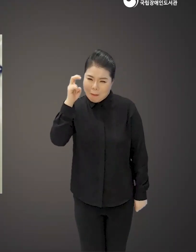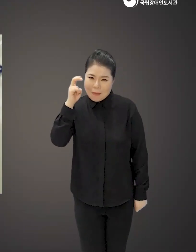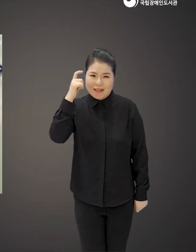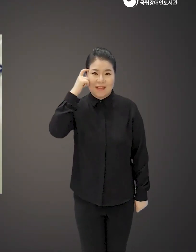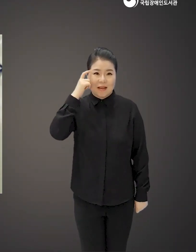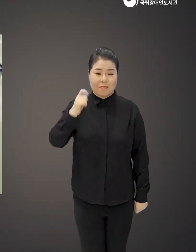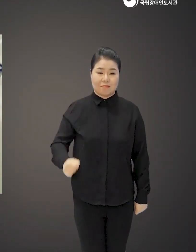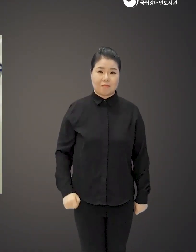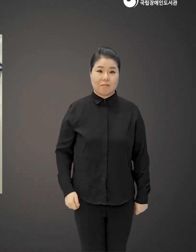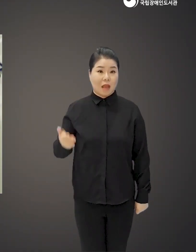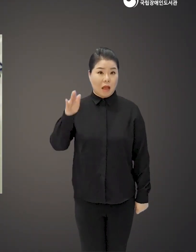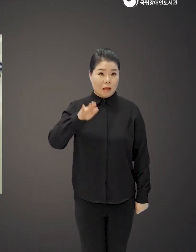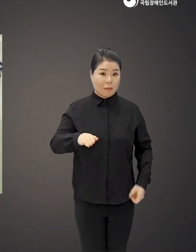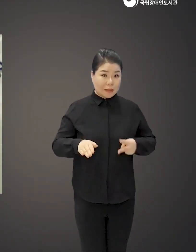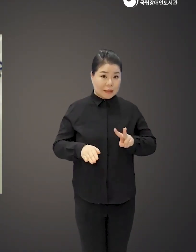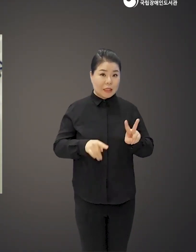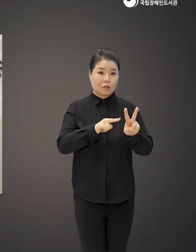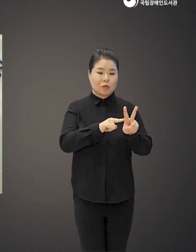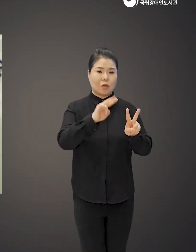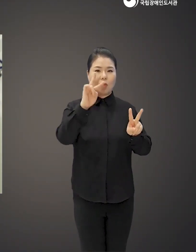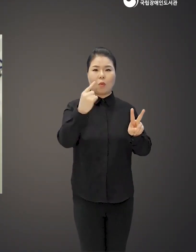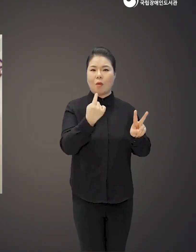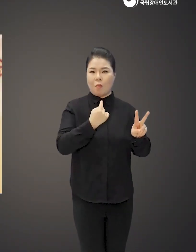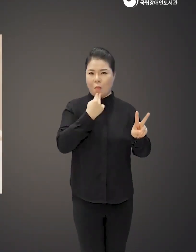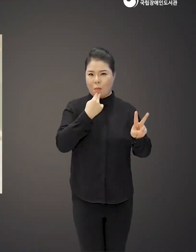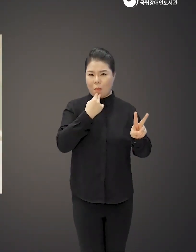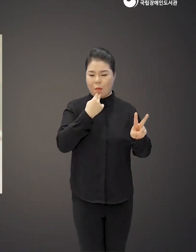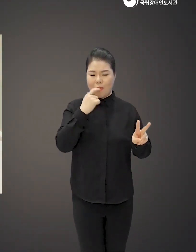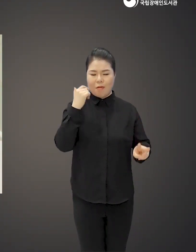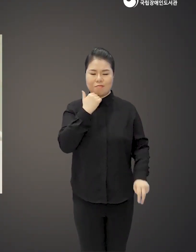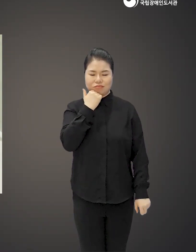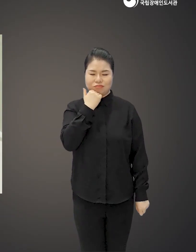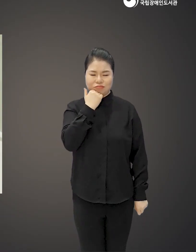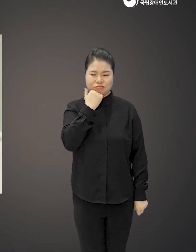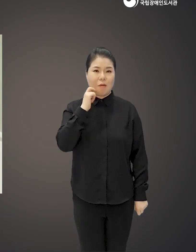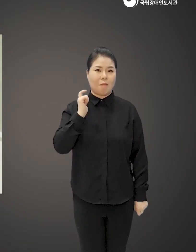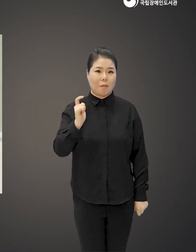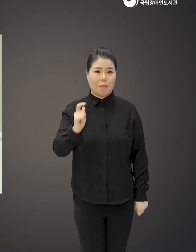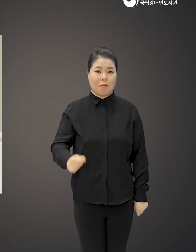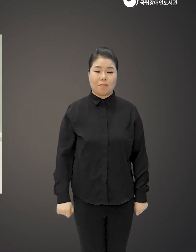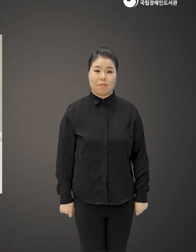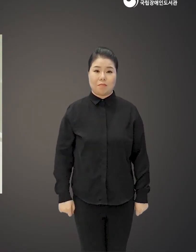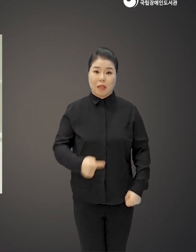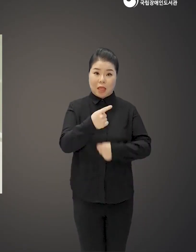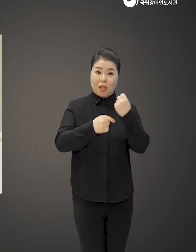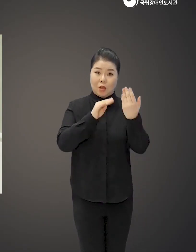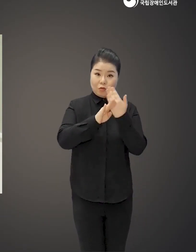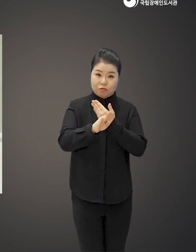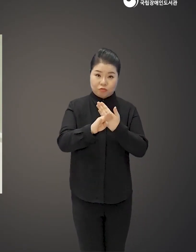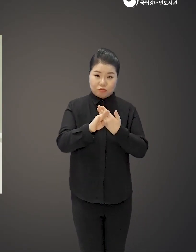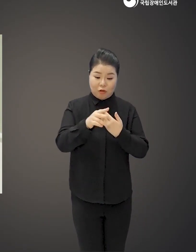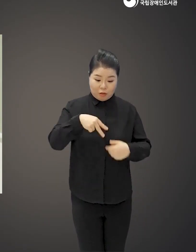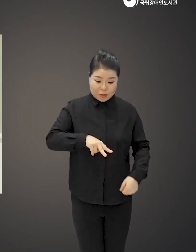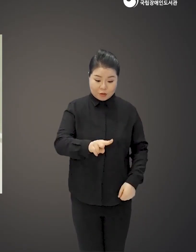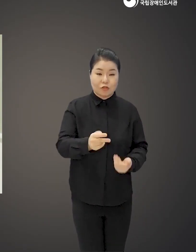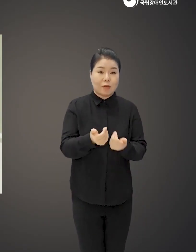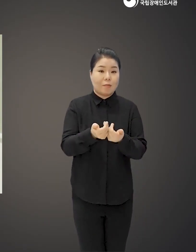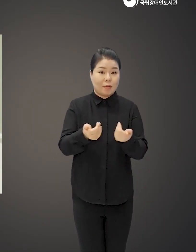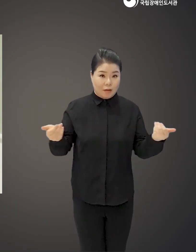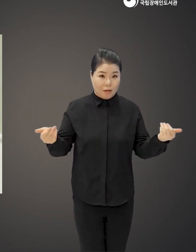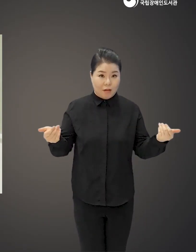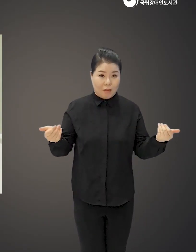것이다. 하지만 그들은 결코 다시 돌아오지 않았다. 오히려 1년 뒤 쌍둥이는